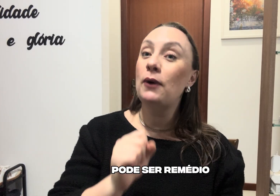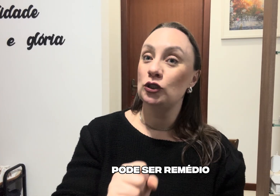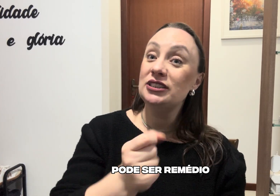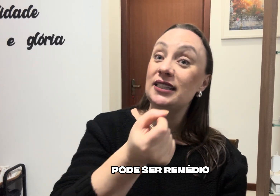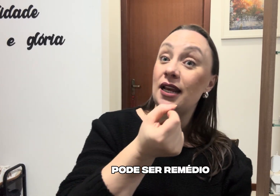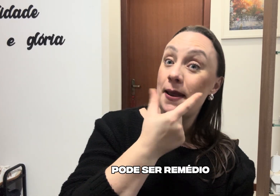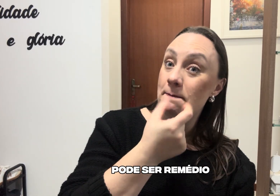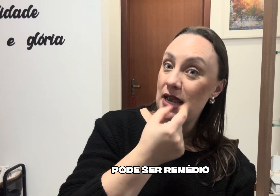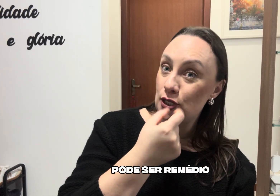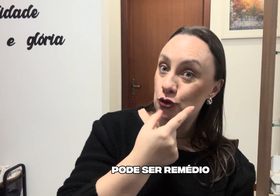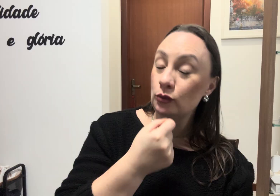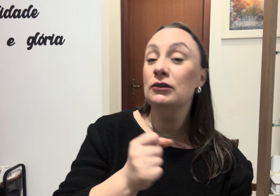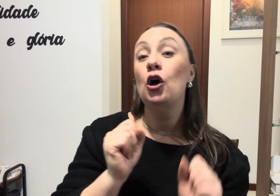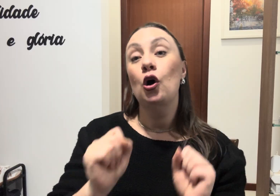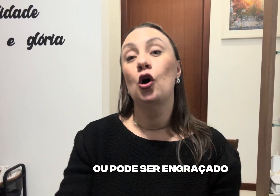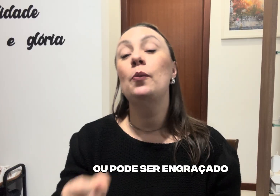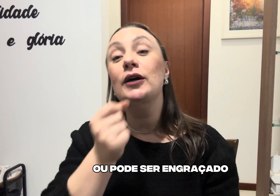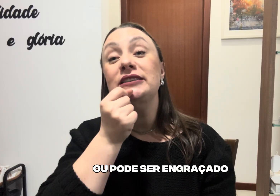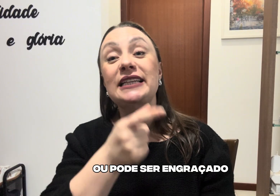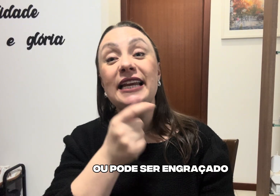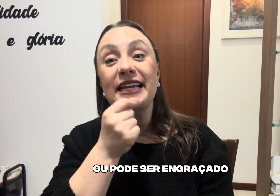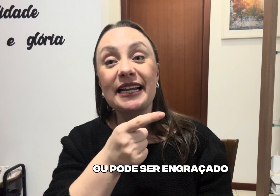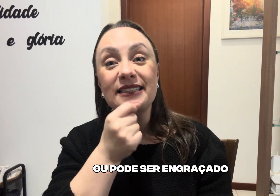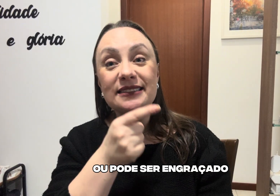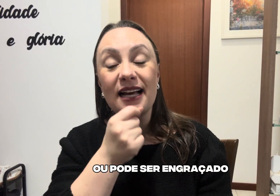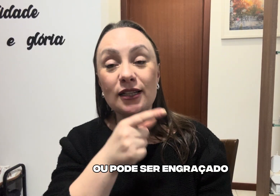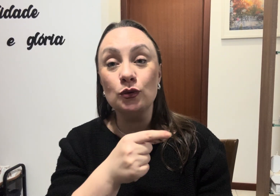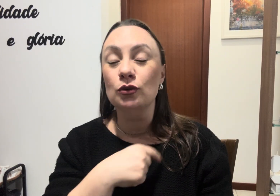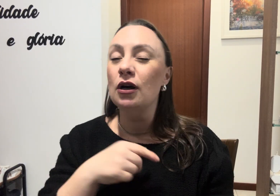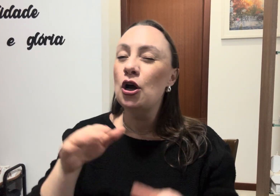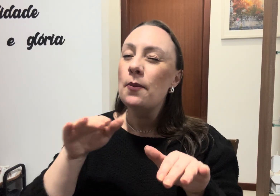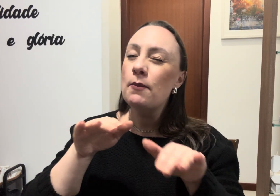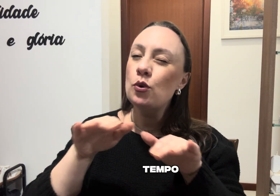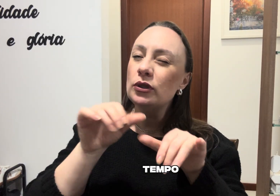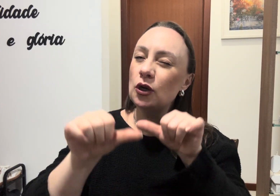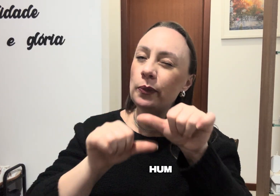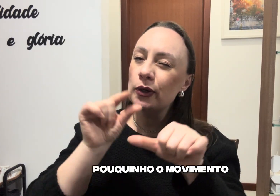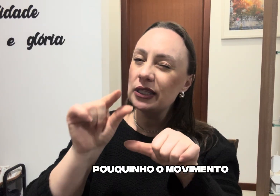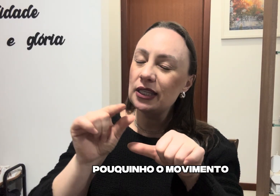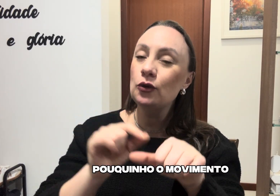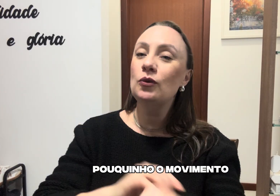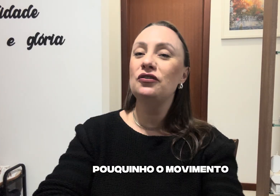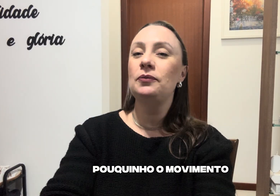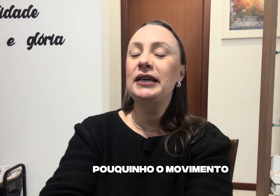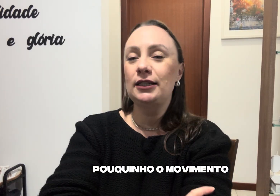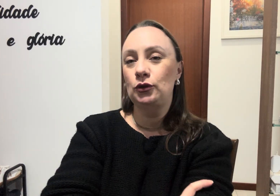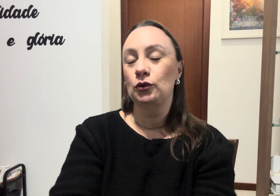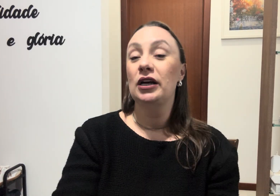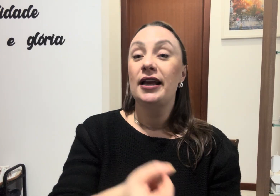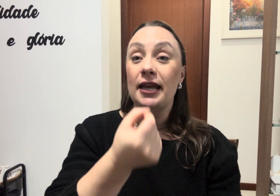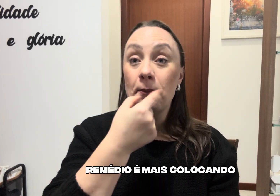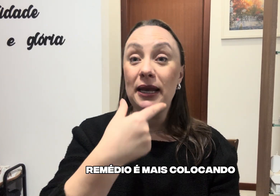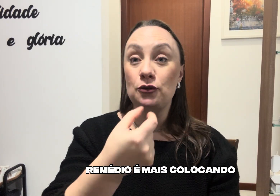Pode ser remédio ou pode ser engraçado. Muda um pouquinho o movimento. Remédio é